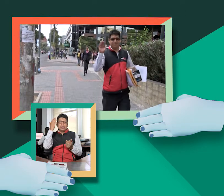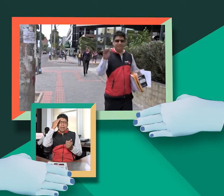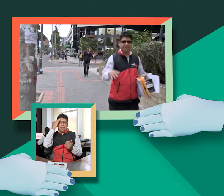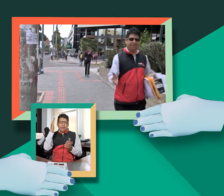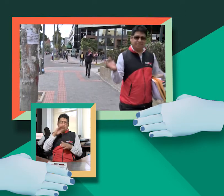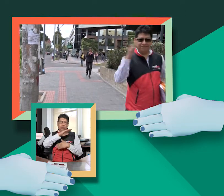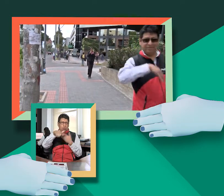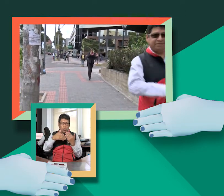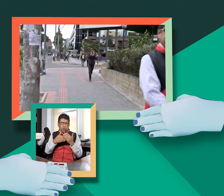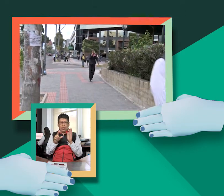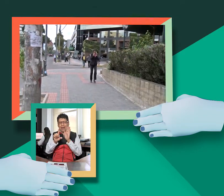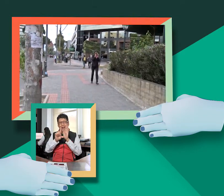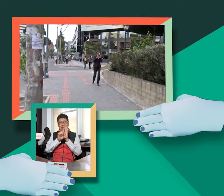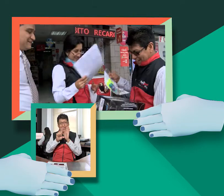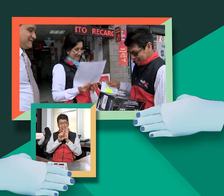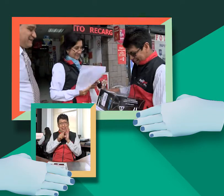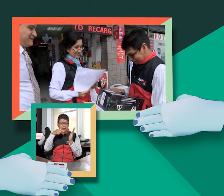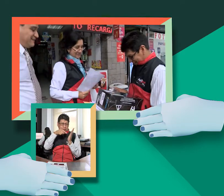empleados